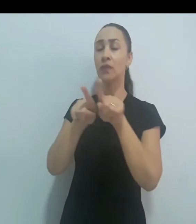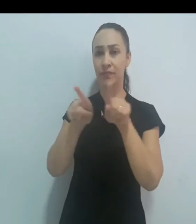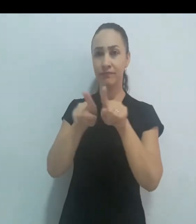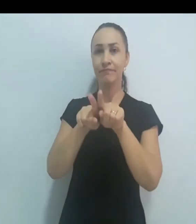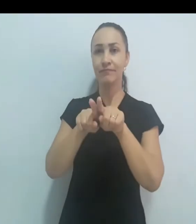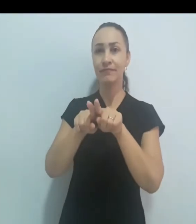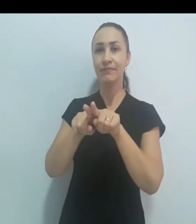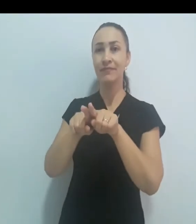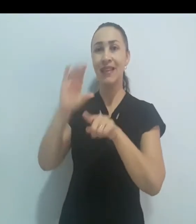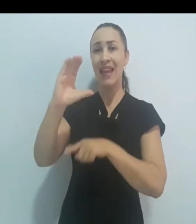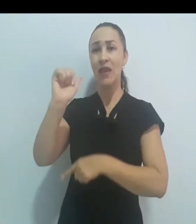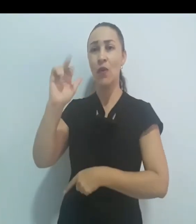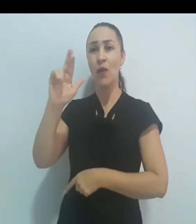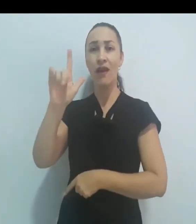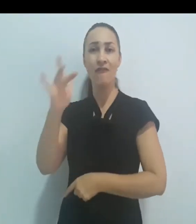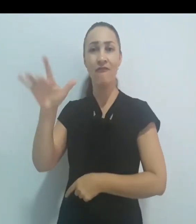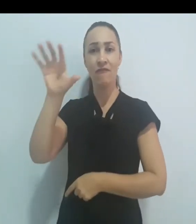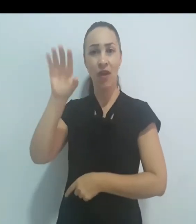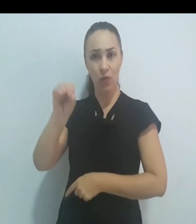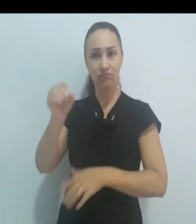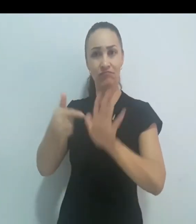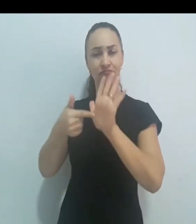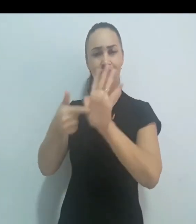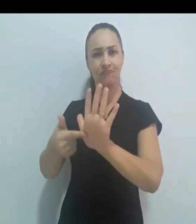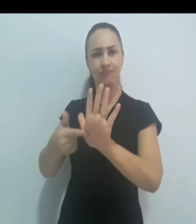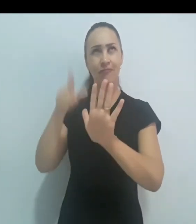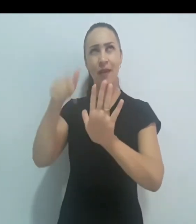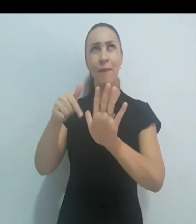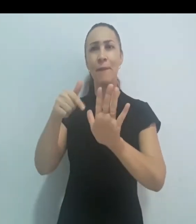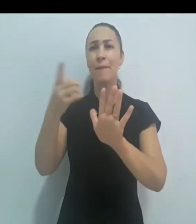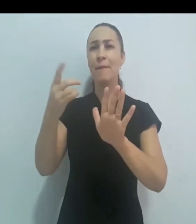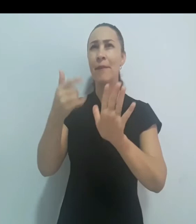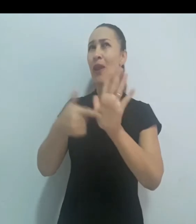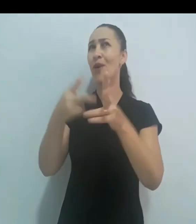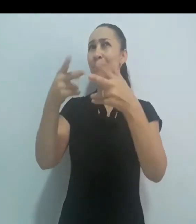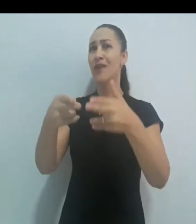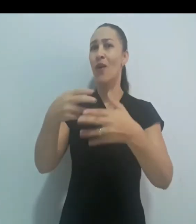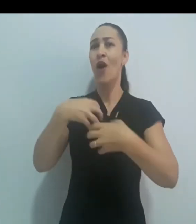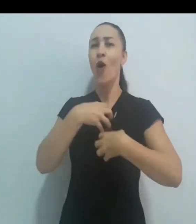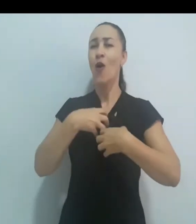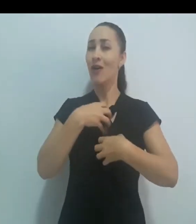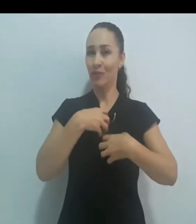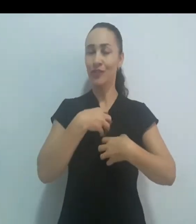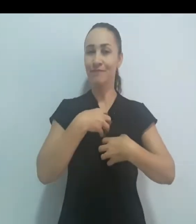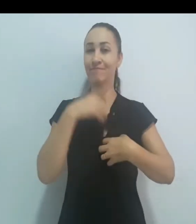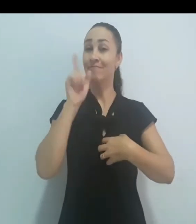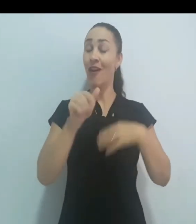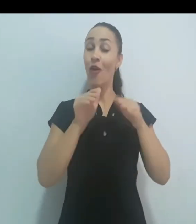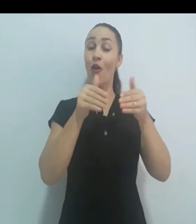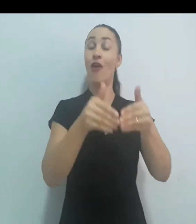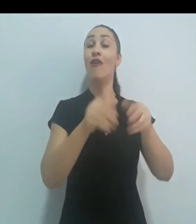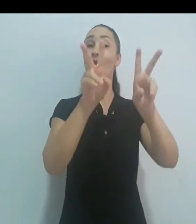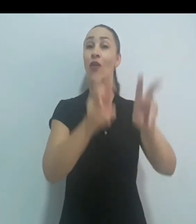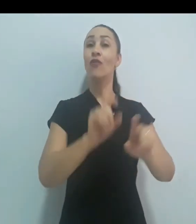que o Luiz Cláudio da Costa Carvalho vai apresentar como uma inquietação é em